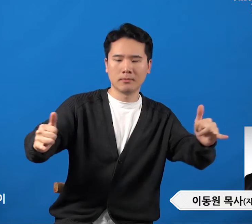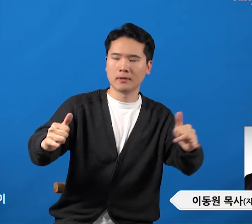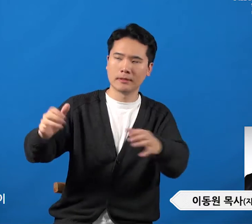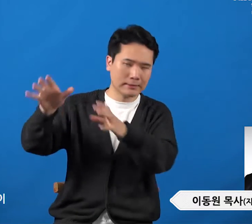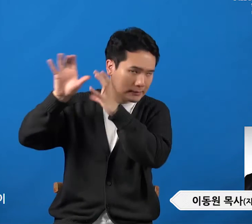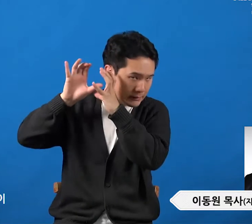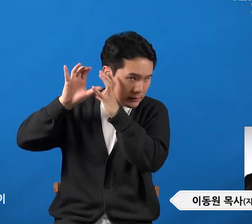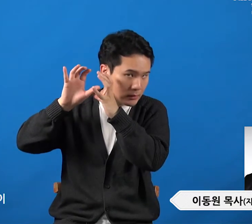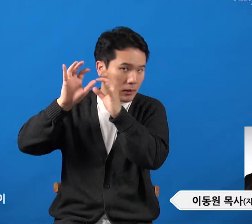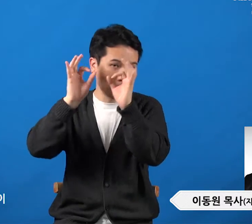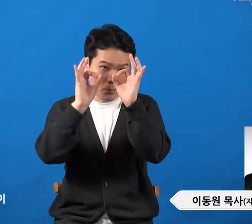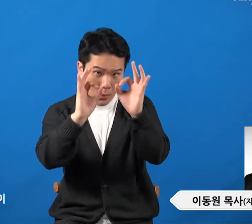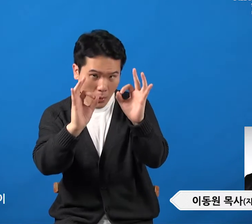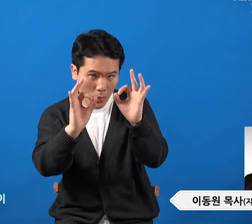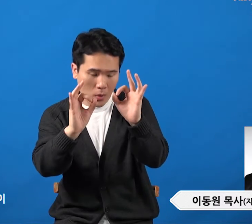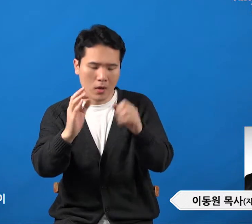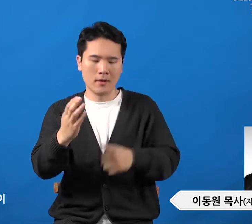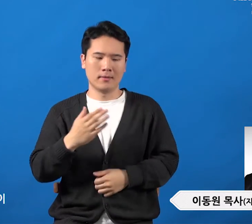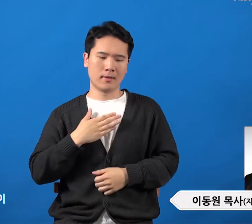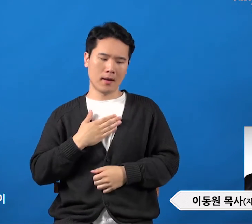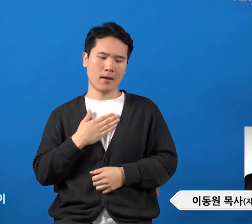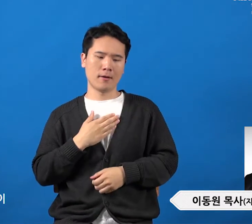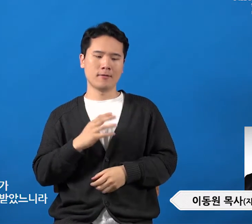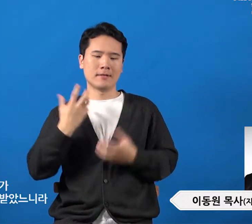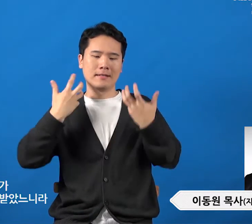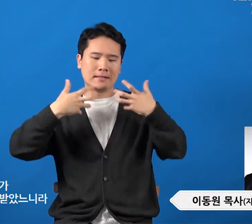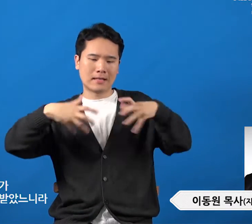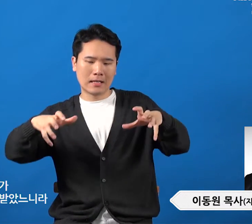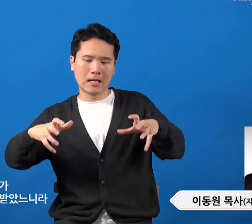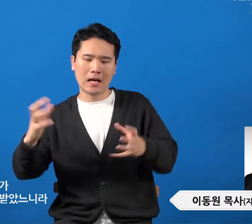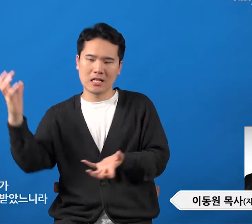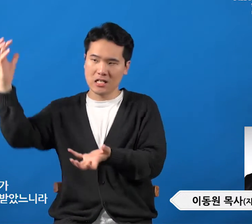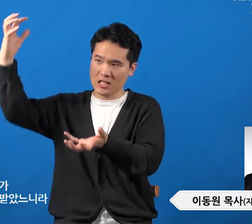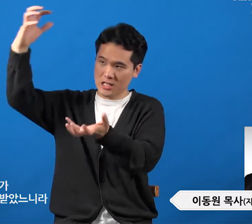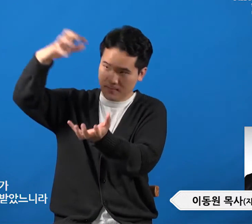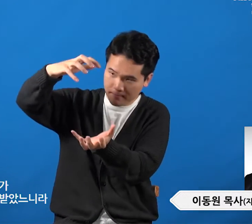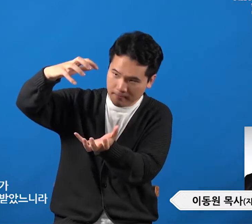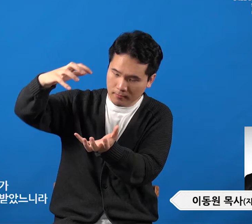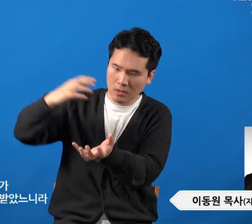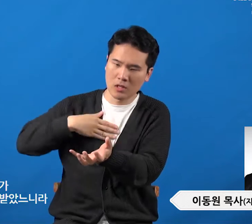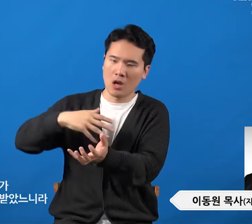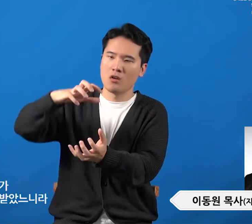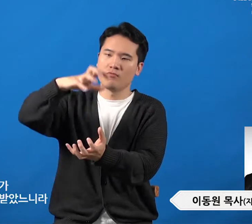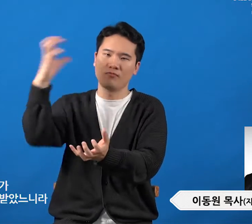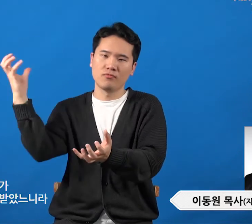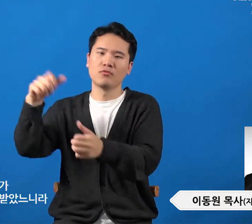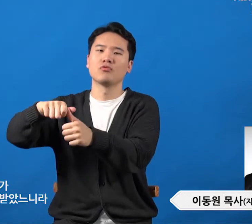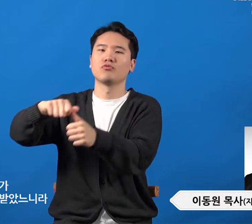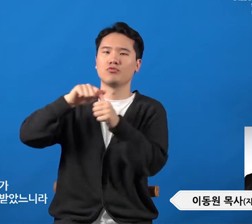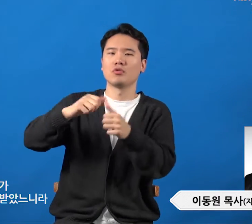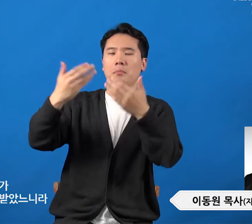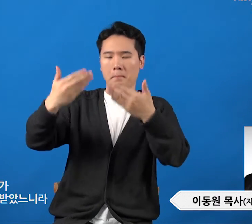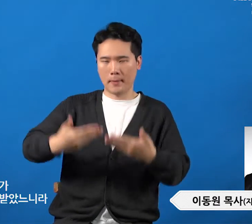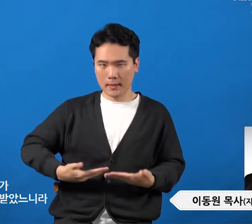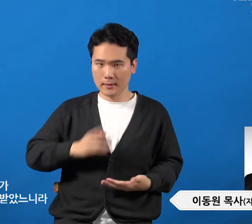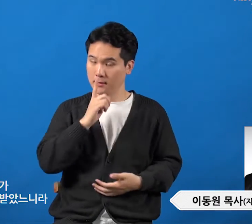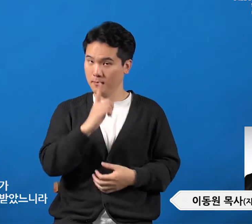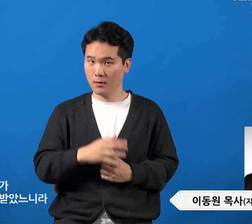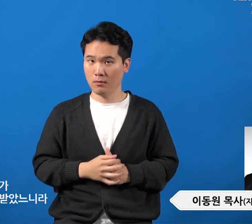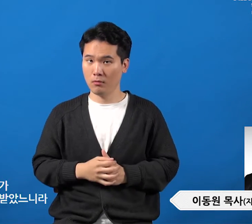듣게 하려 하심이니 내가 사자의 입에서 건짐을 받았느니라. 무슨 말이에요?